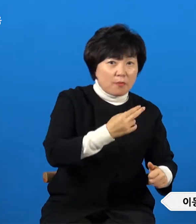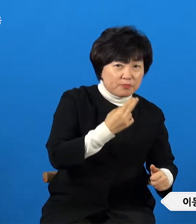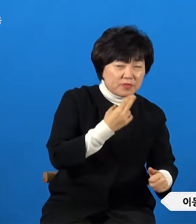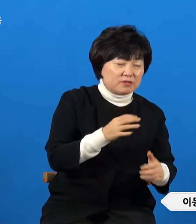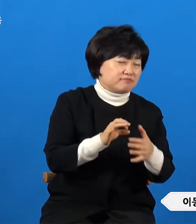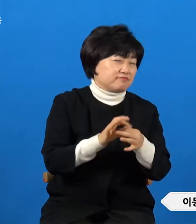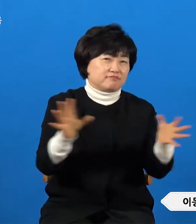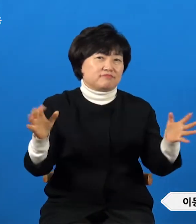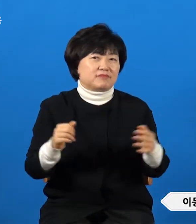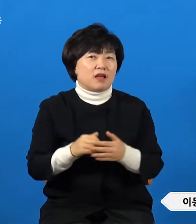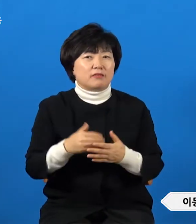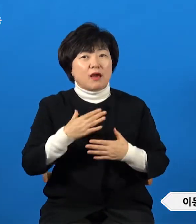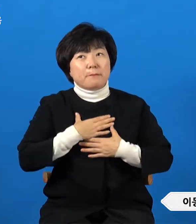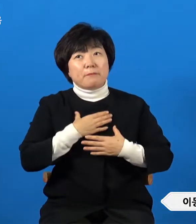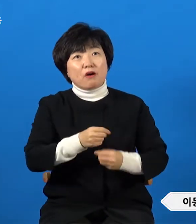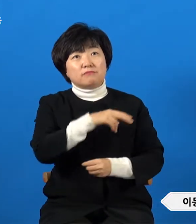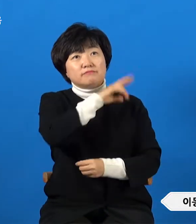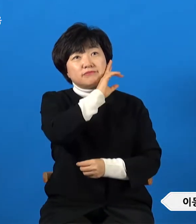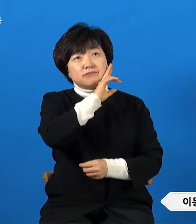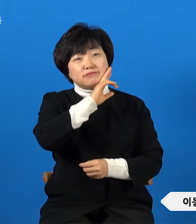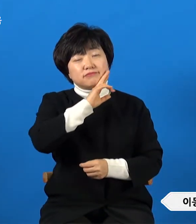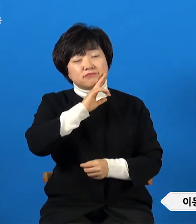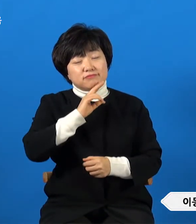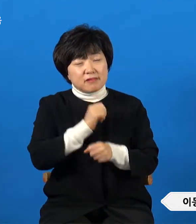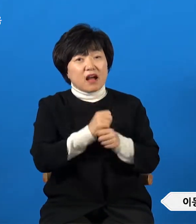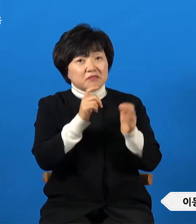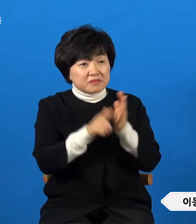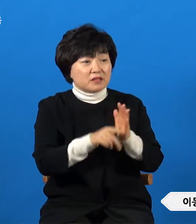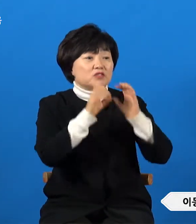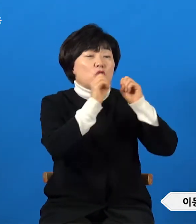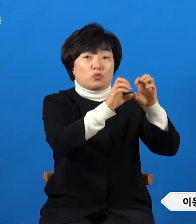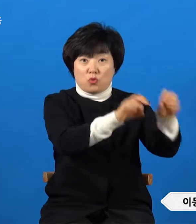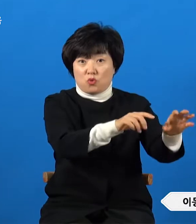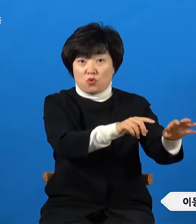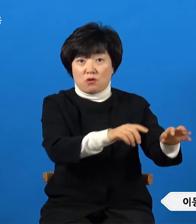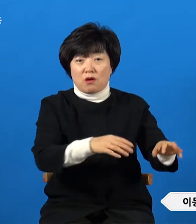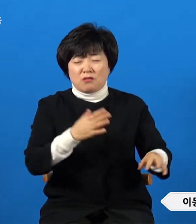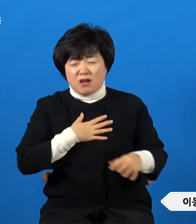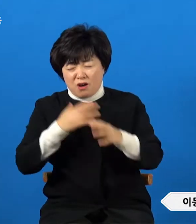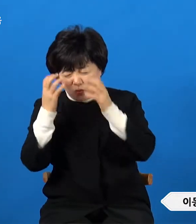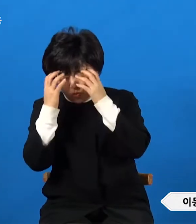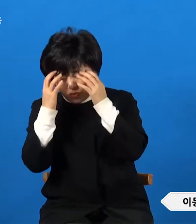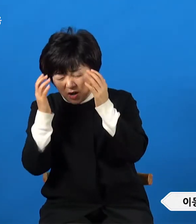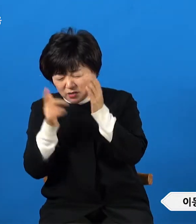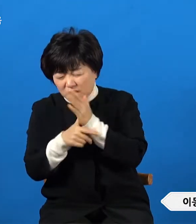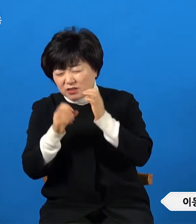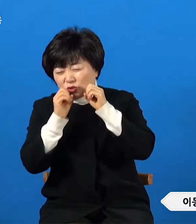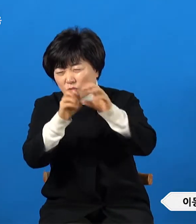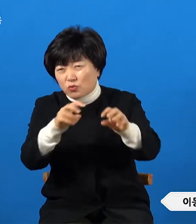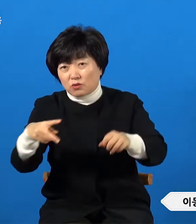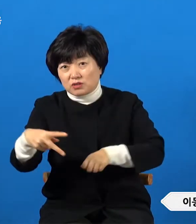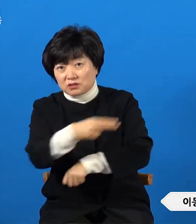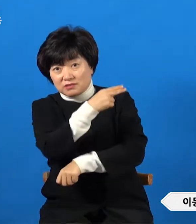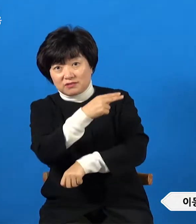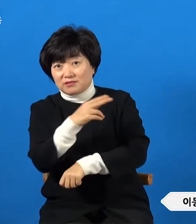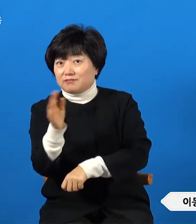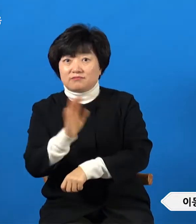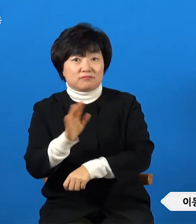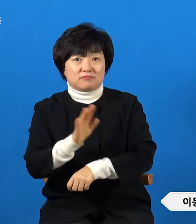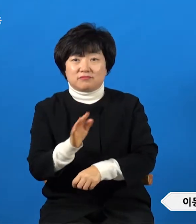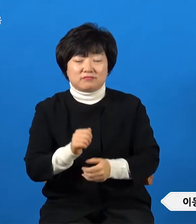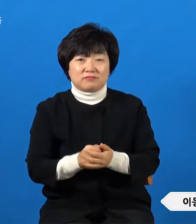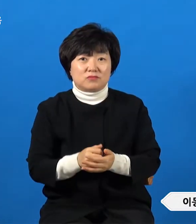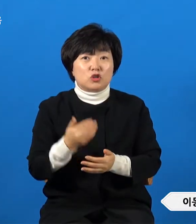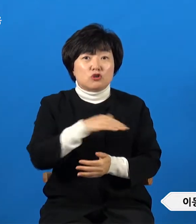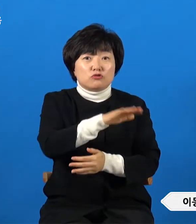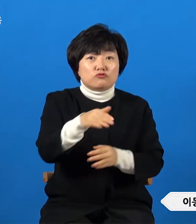좋을 때 전도하는 사람은 저 사람 팔자가 좋아서 전도하고 있지. 아니에요. 우리의 신앙의 선배들은 팔자가 좋아서 전도한 거 아니에요. 그들의